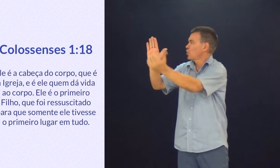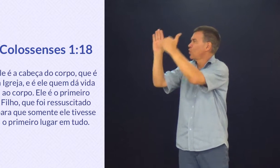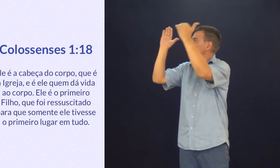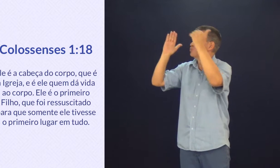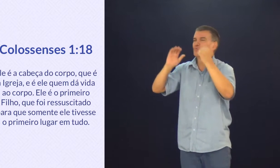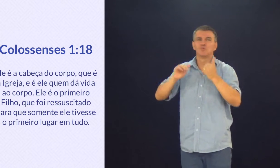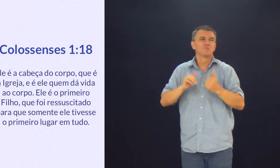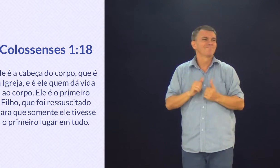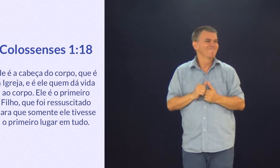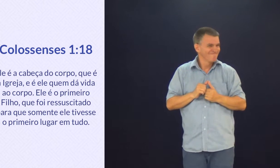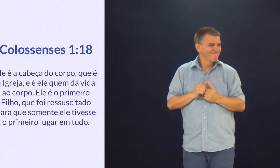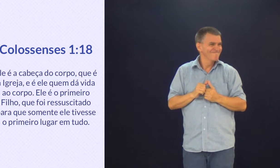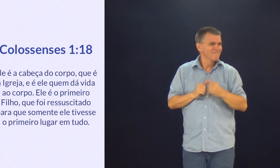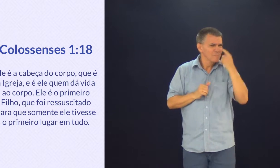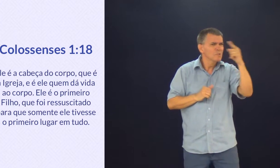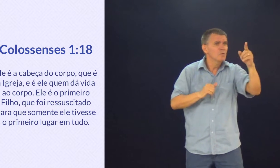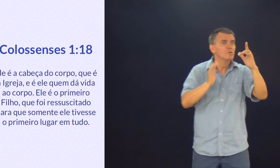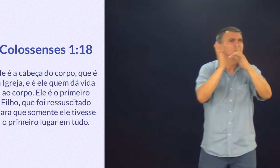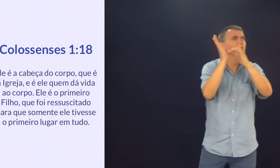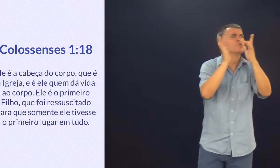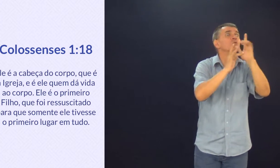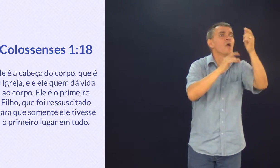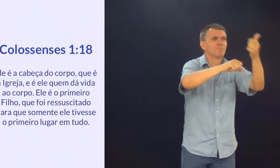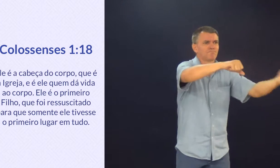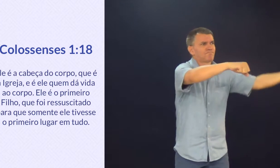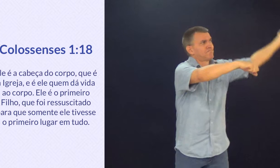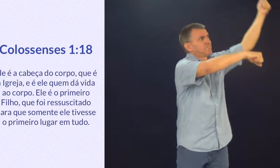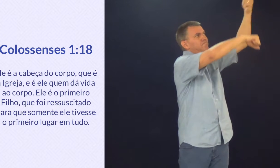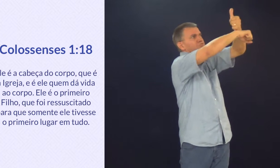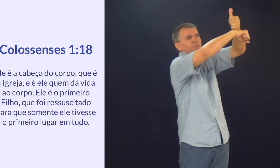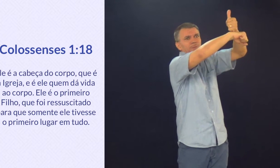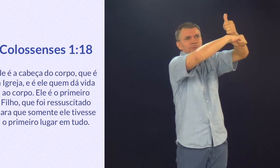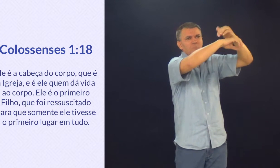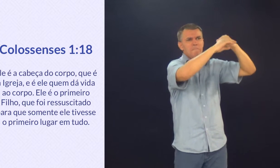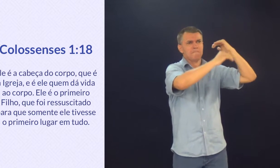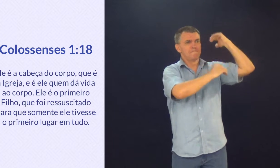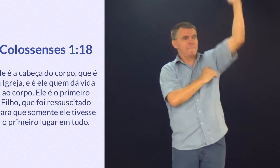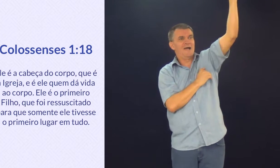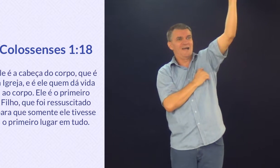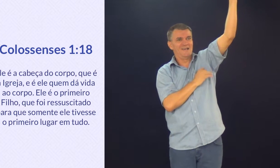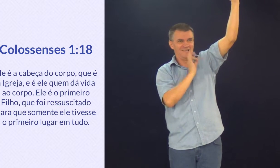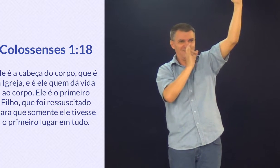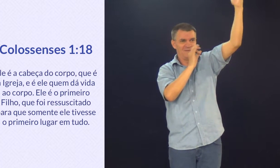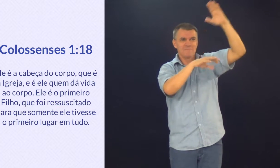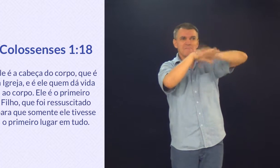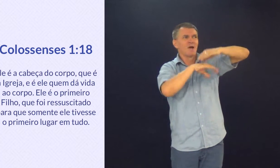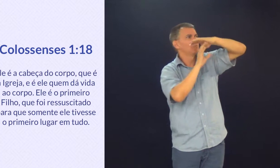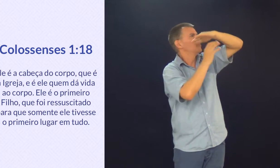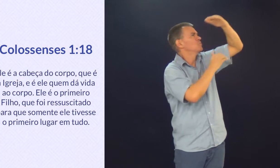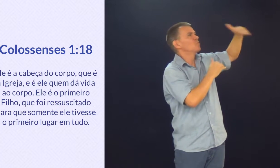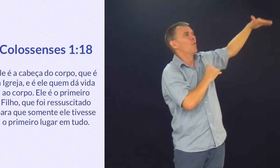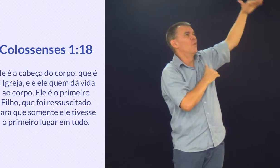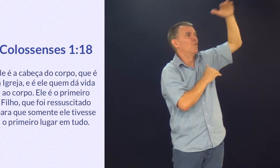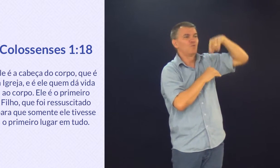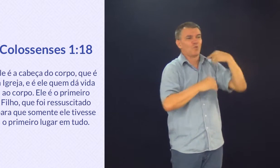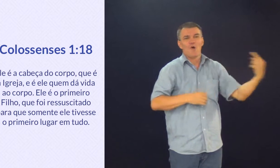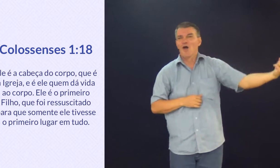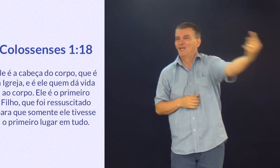tudo você viu jesus é o web o mais importante de qualquer